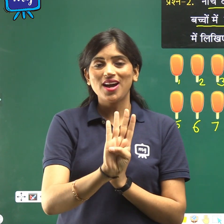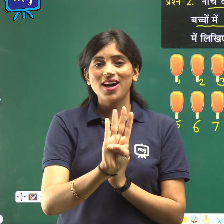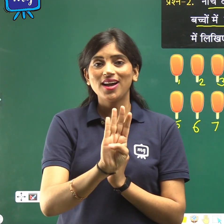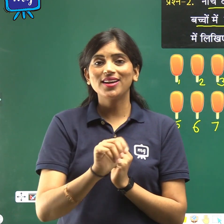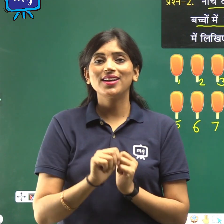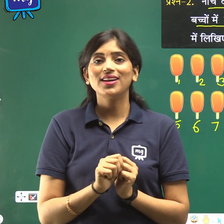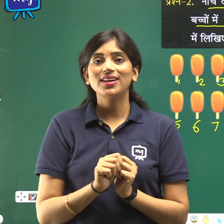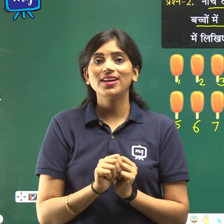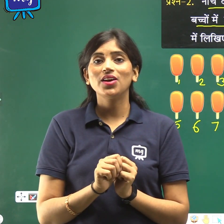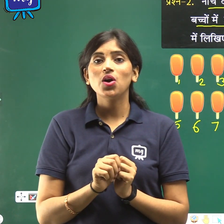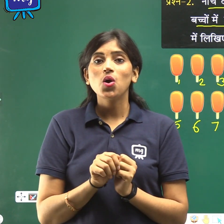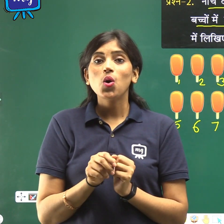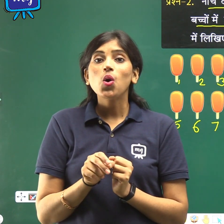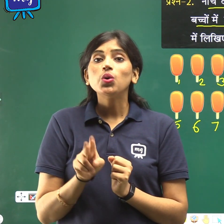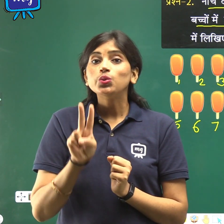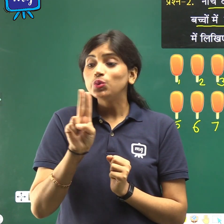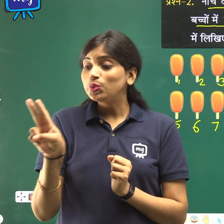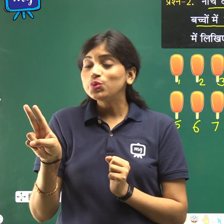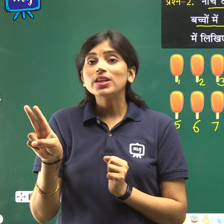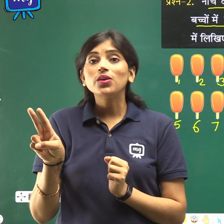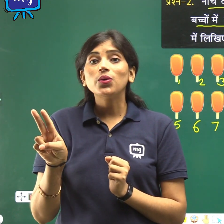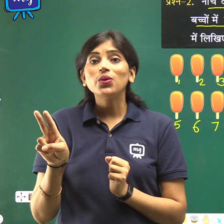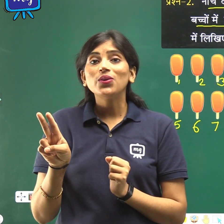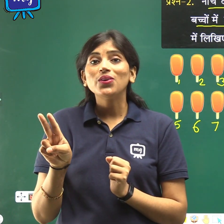4। दूसरे को